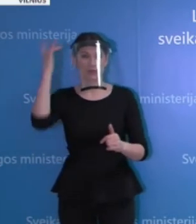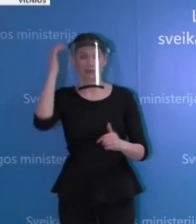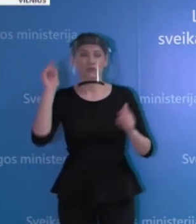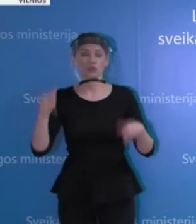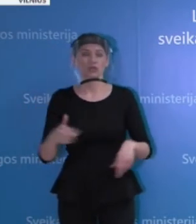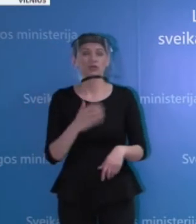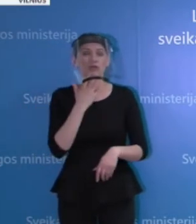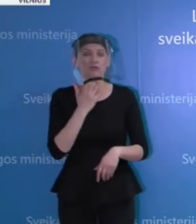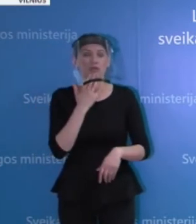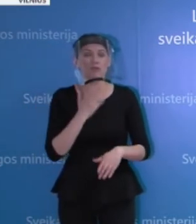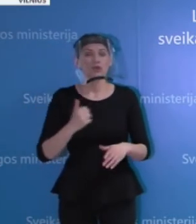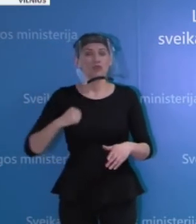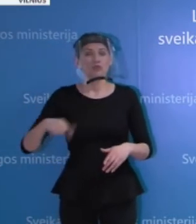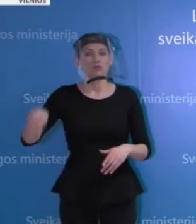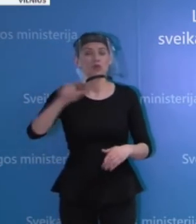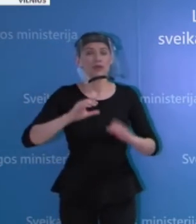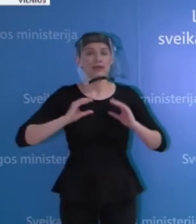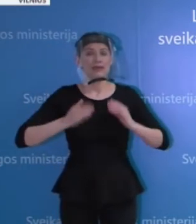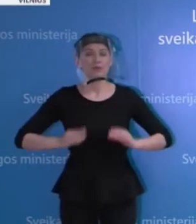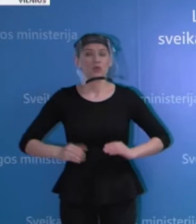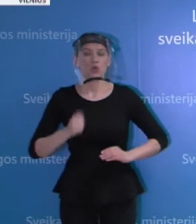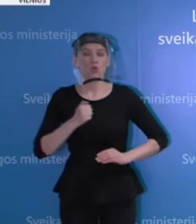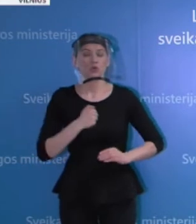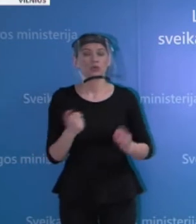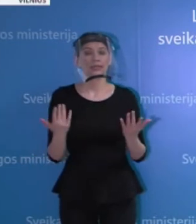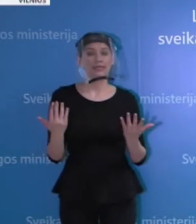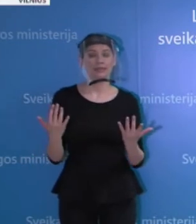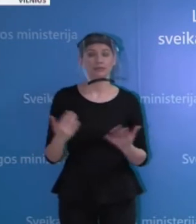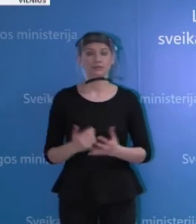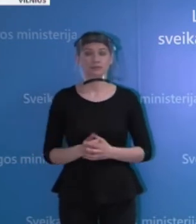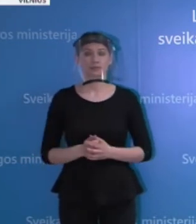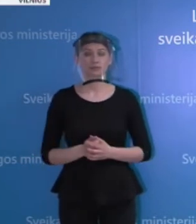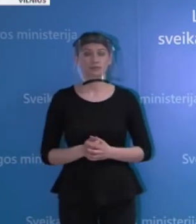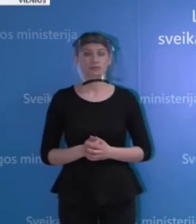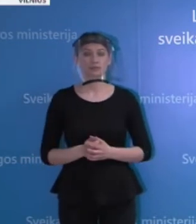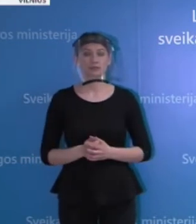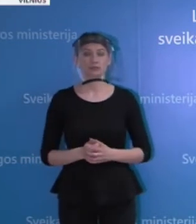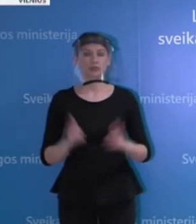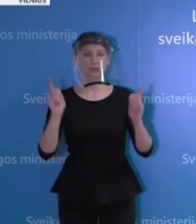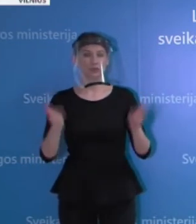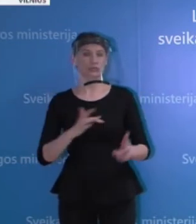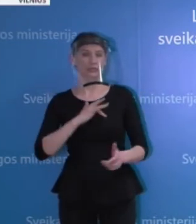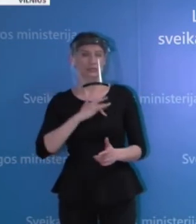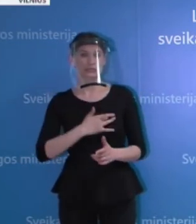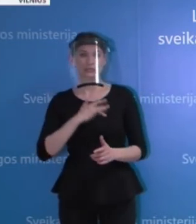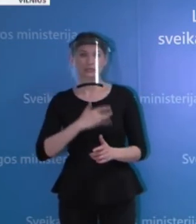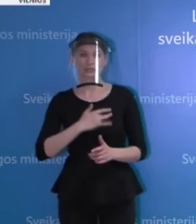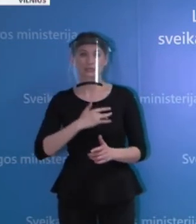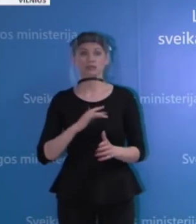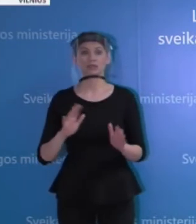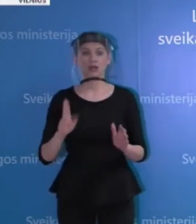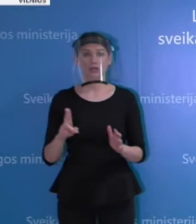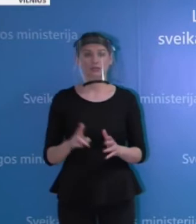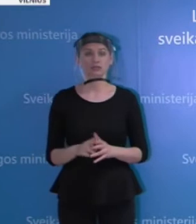praktiškai aiškintis, koks yra imunitetas. Ir toks labiausiai nerima keliantis skaičius, tai